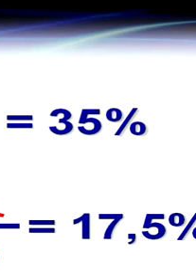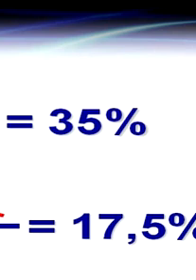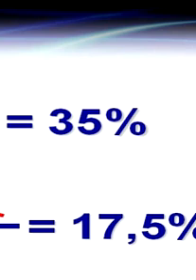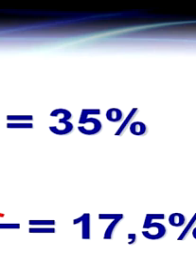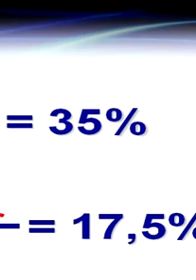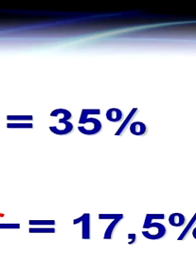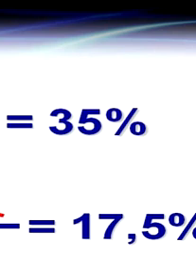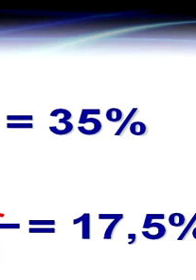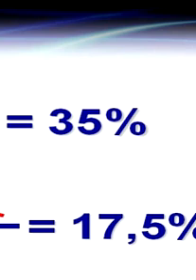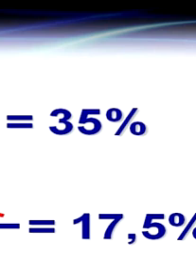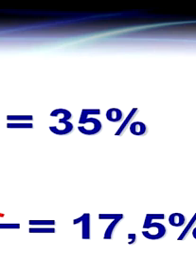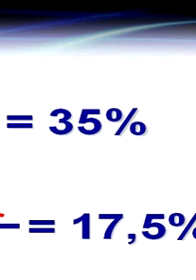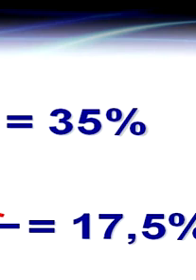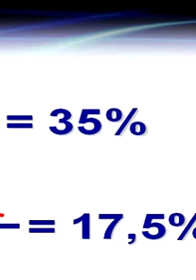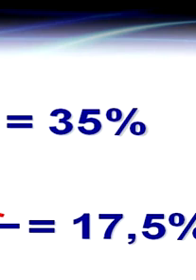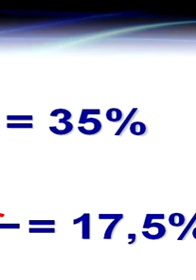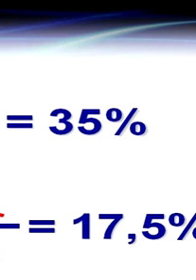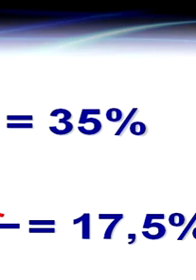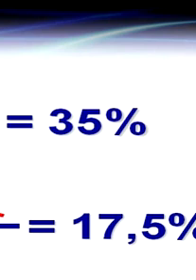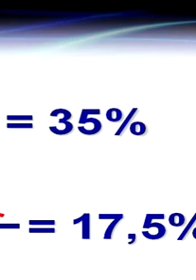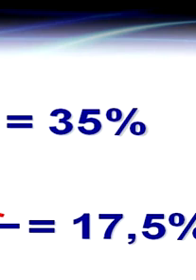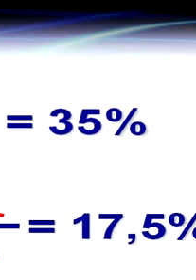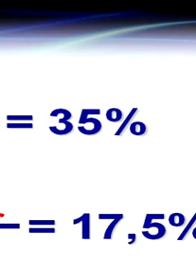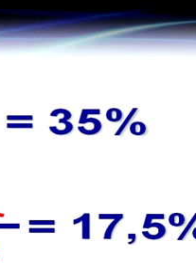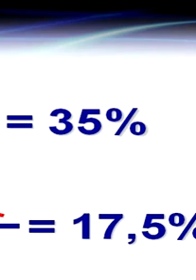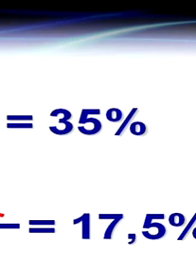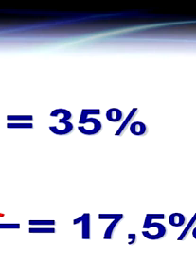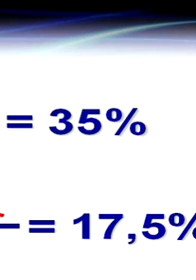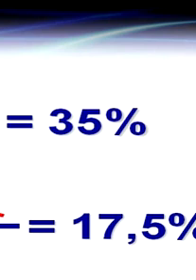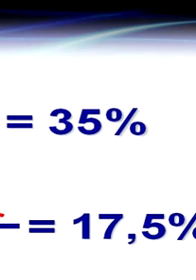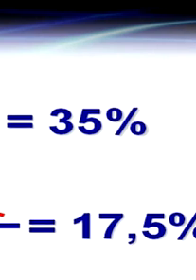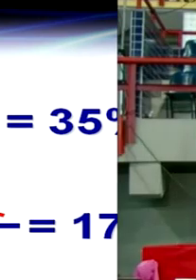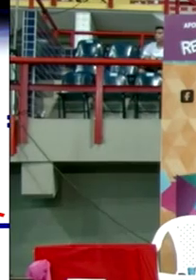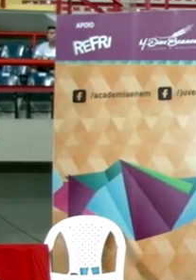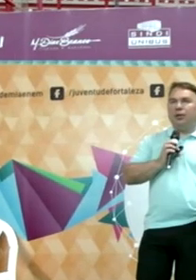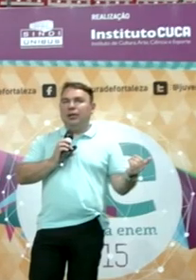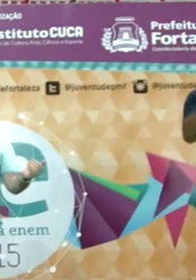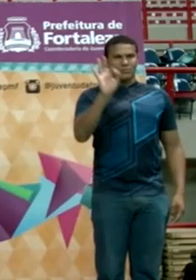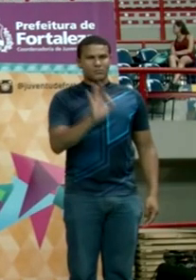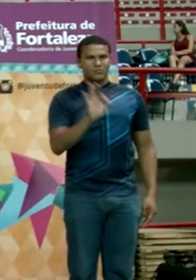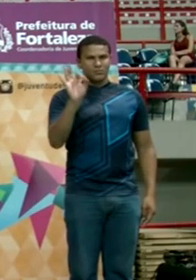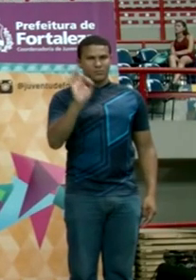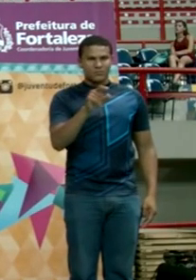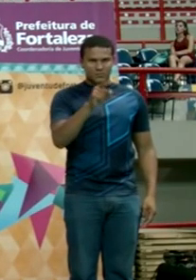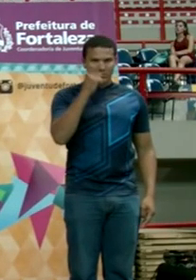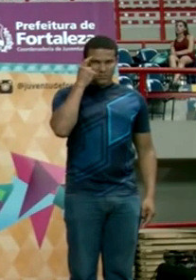em porcentagem. Então, na questão anterior,